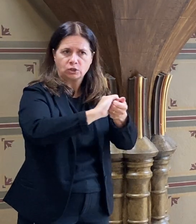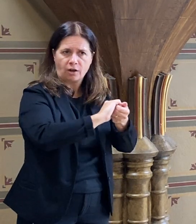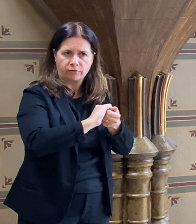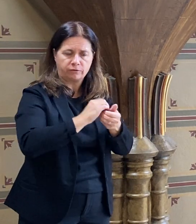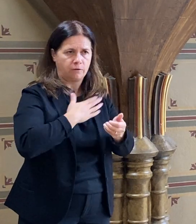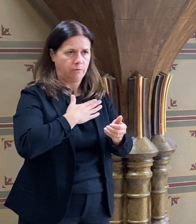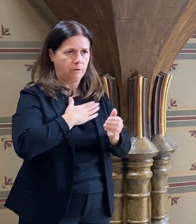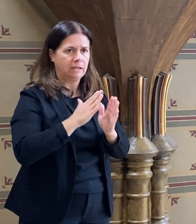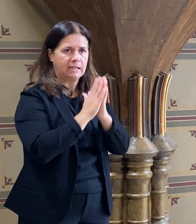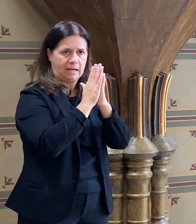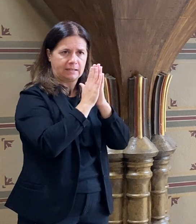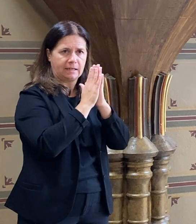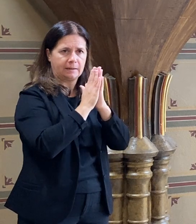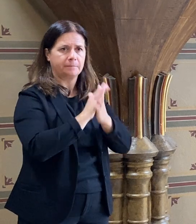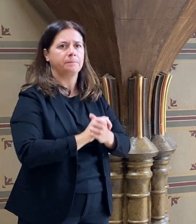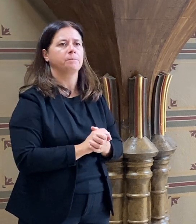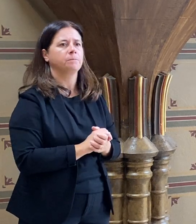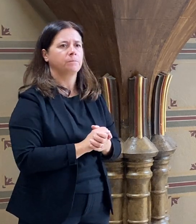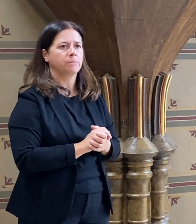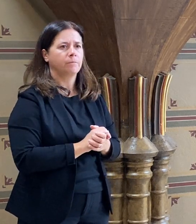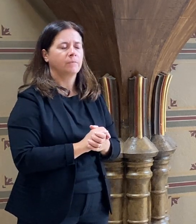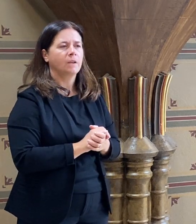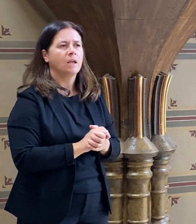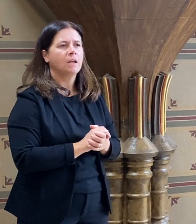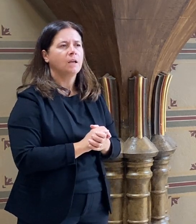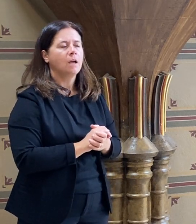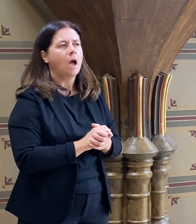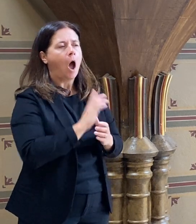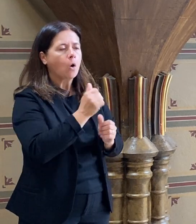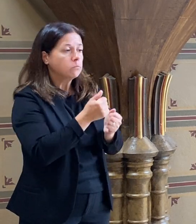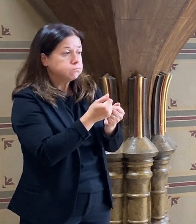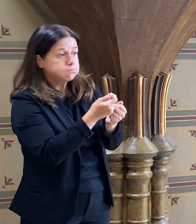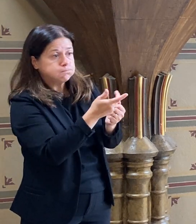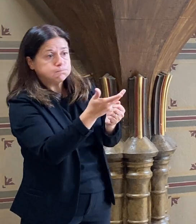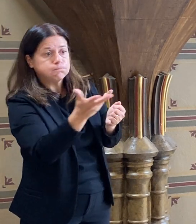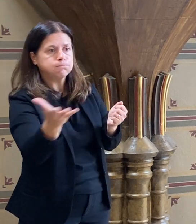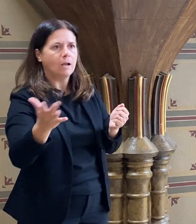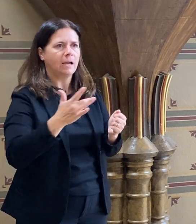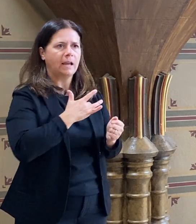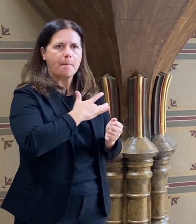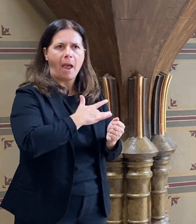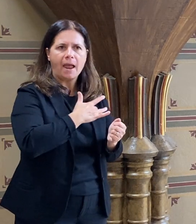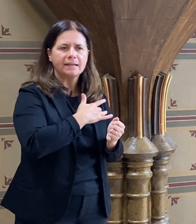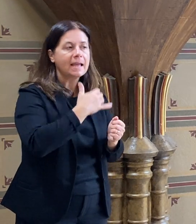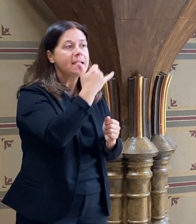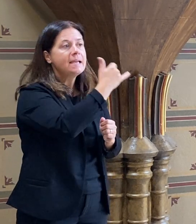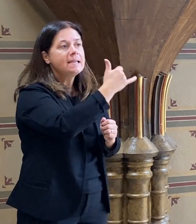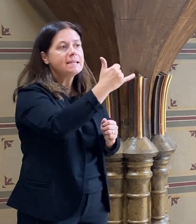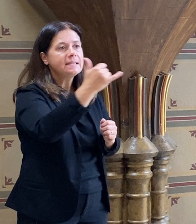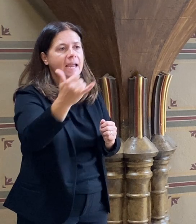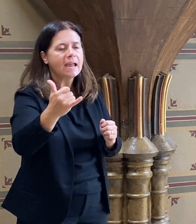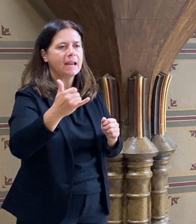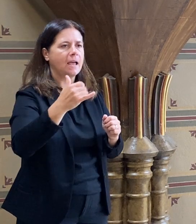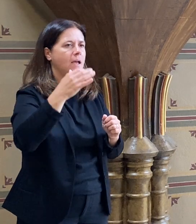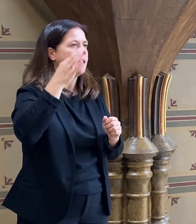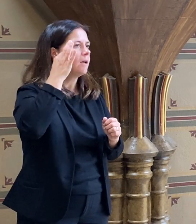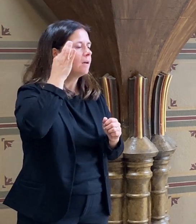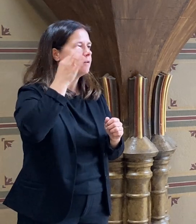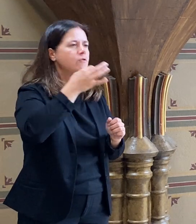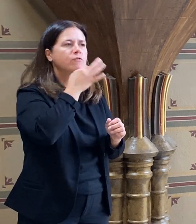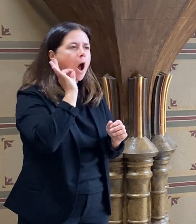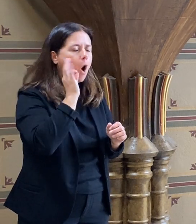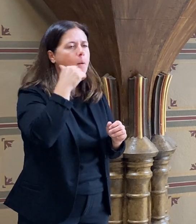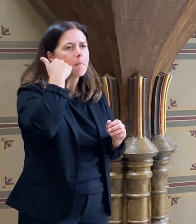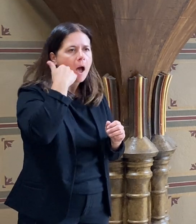unserer Kirche. Eine vielfältige Gemeinde, in der jede und jeder